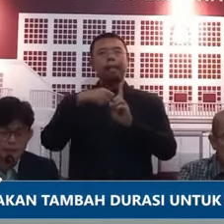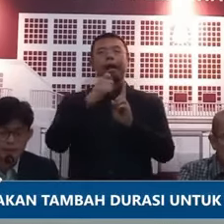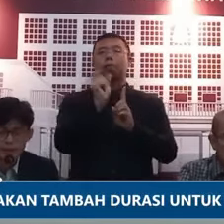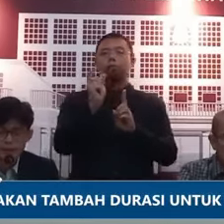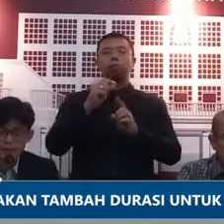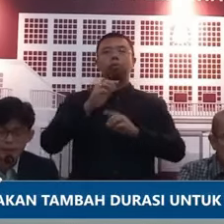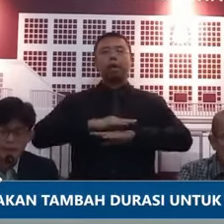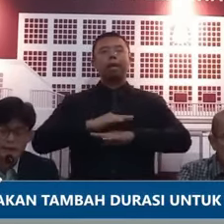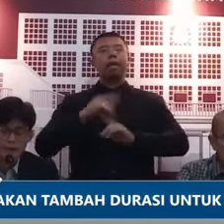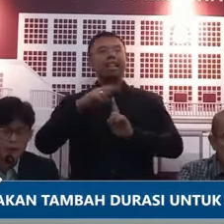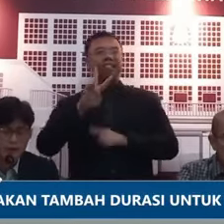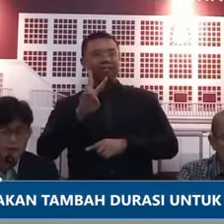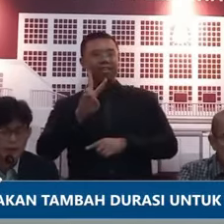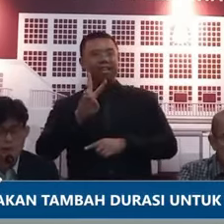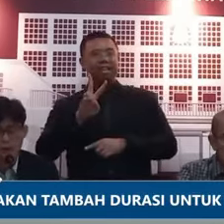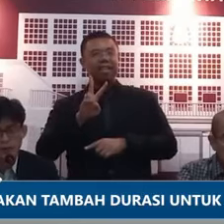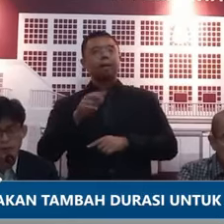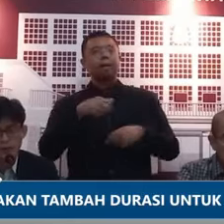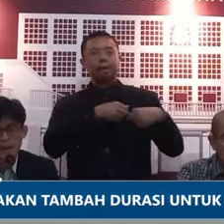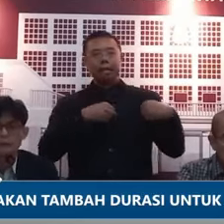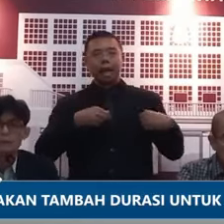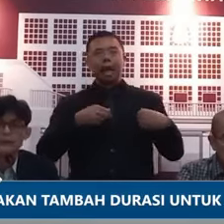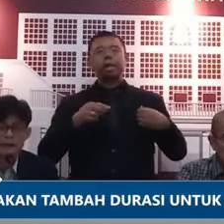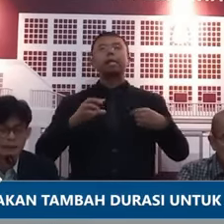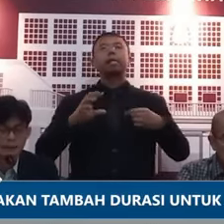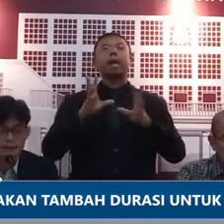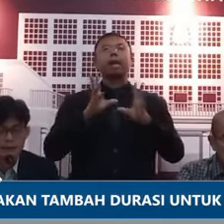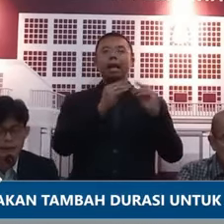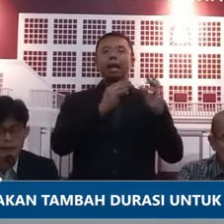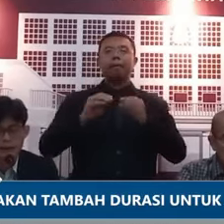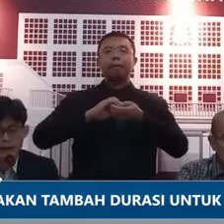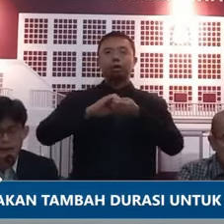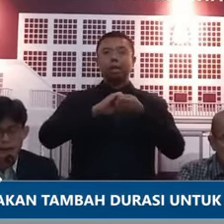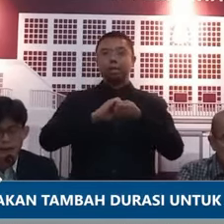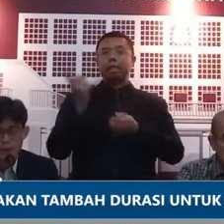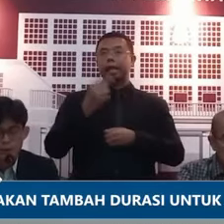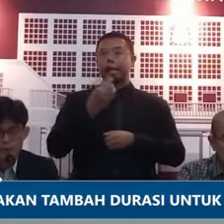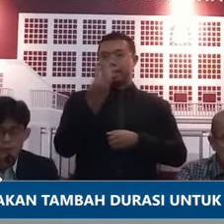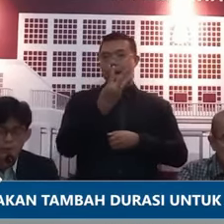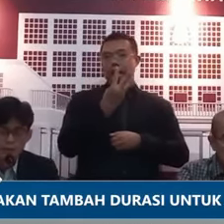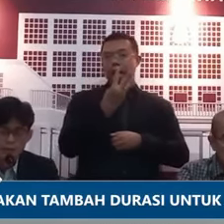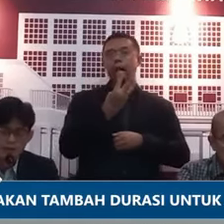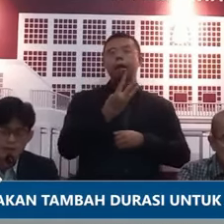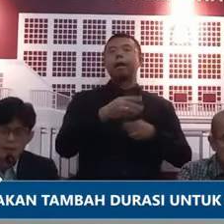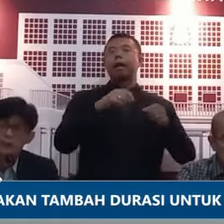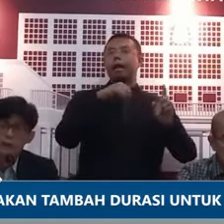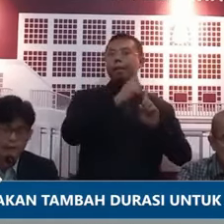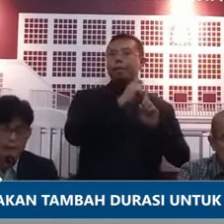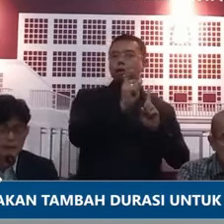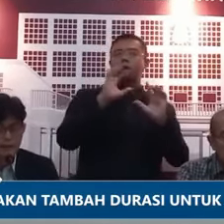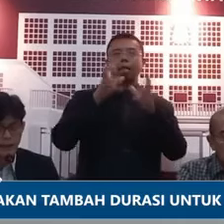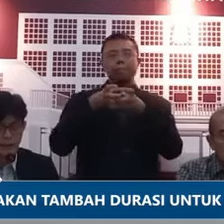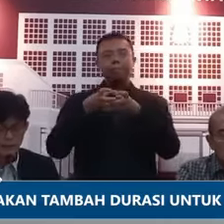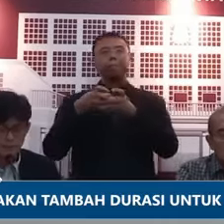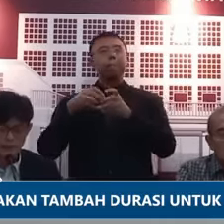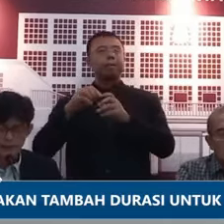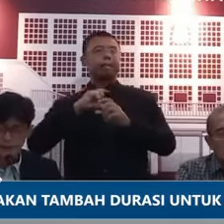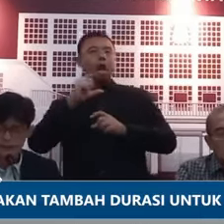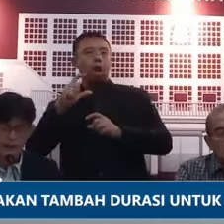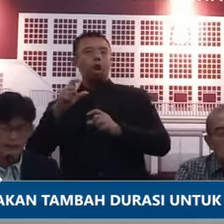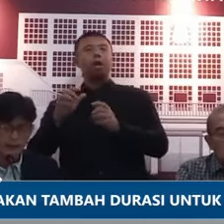perubahan durasi, namun hal ini tidak mengubah durasi total pelaksanaan debat. Seperti diketahui bersama, total durasi debat Pilpres yakni